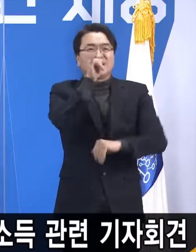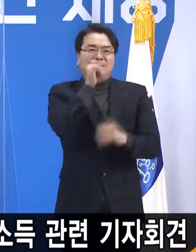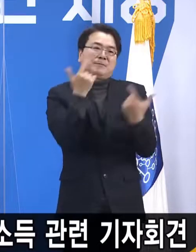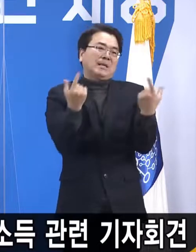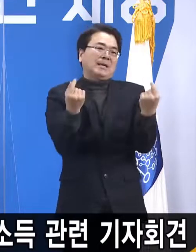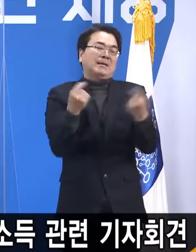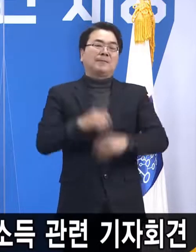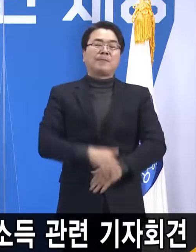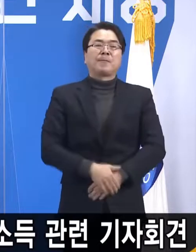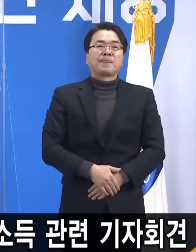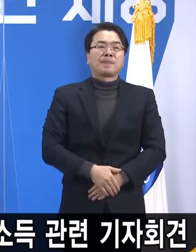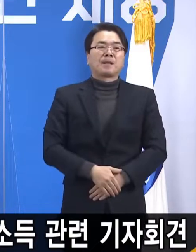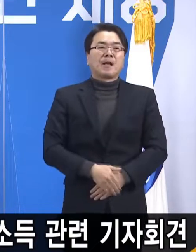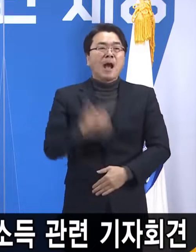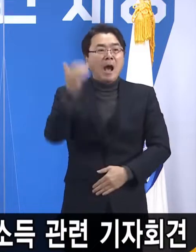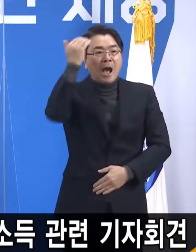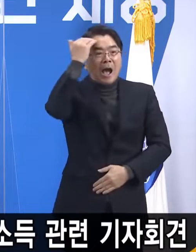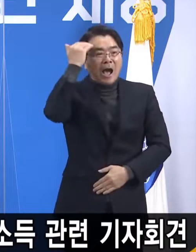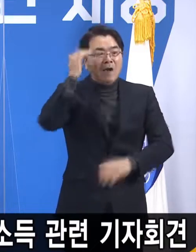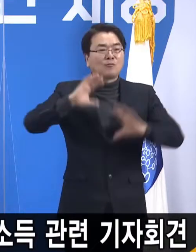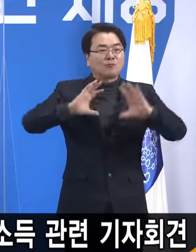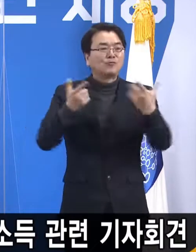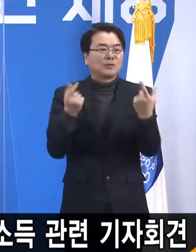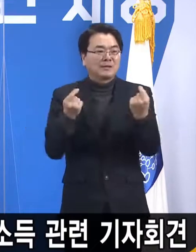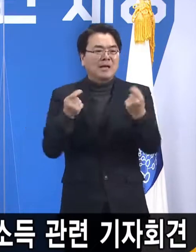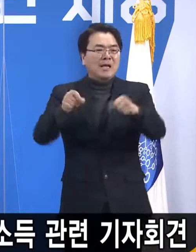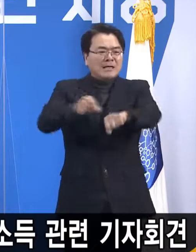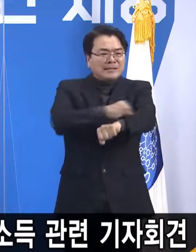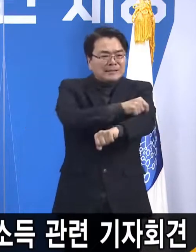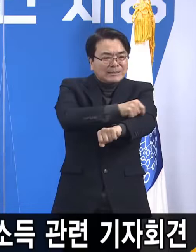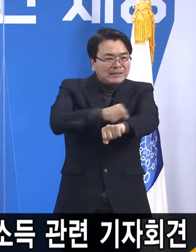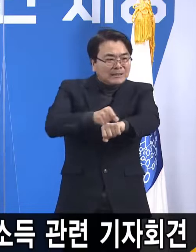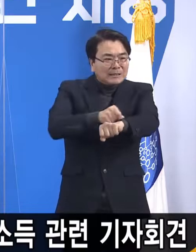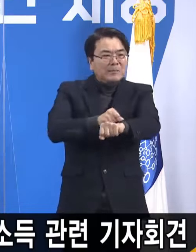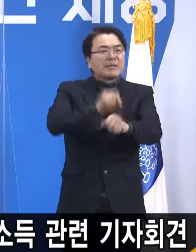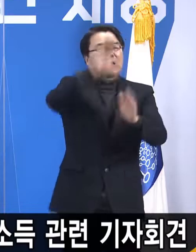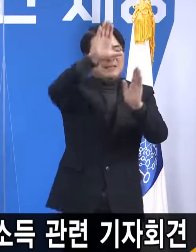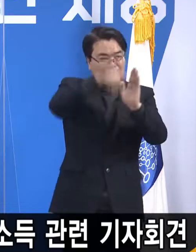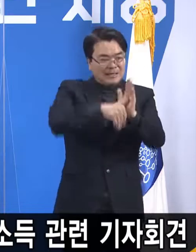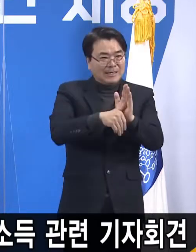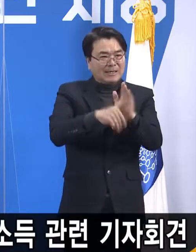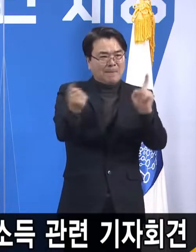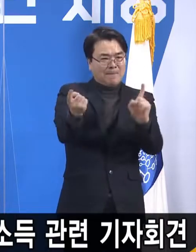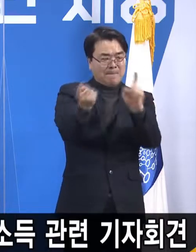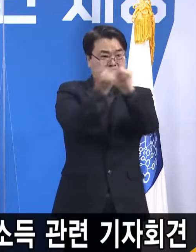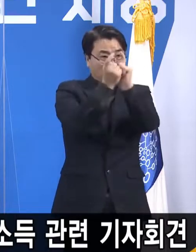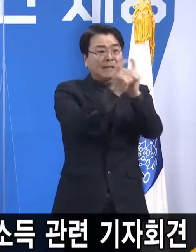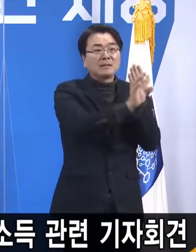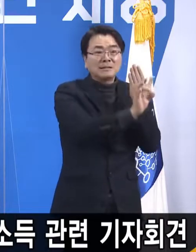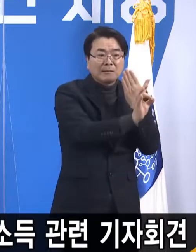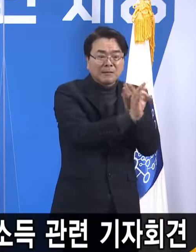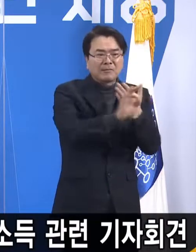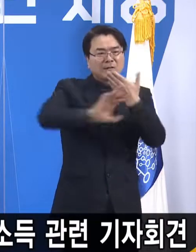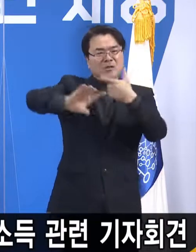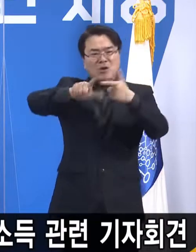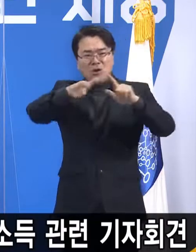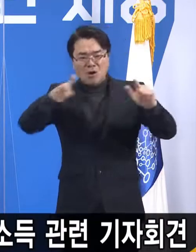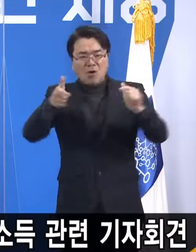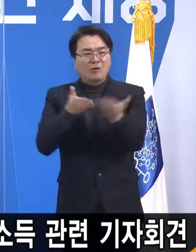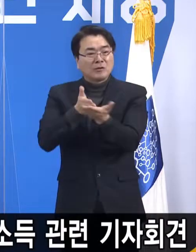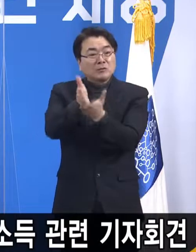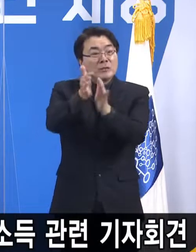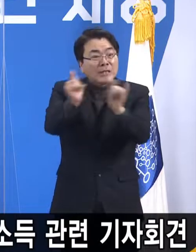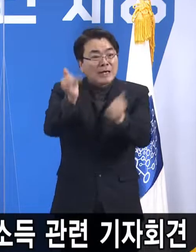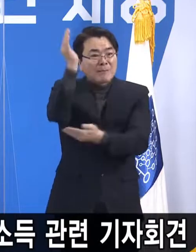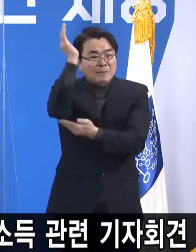우리도 이런 예외적인 상황을 계속 유지할 것이 아니고 국제 기구들 또 세계 경제 석학들의